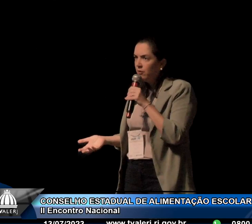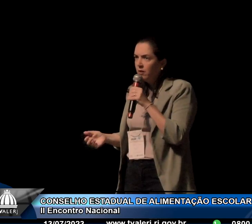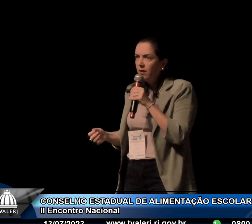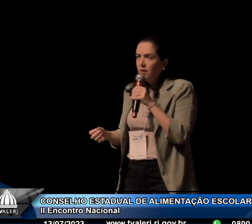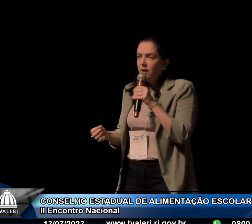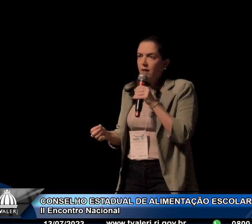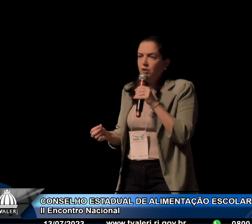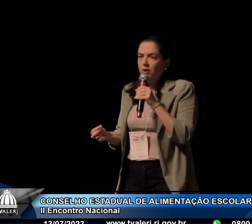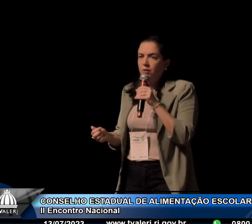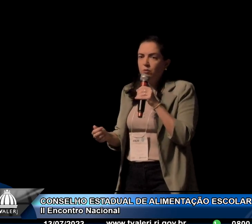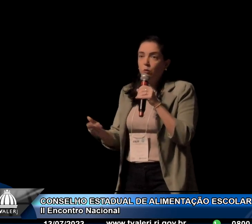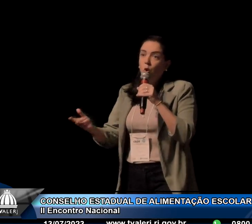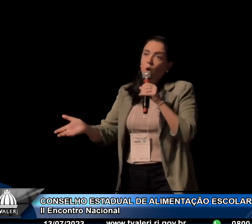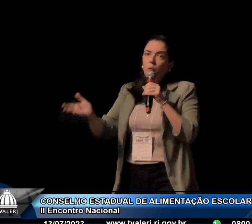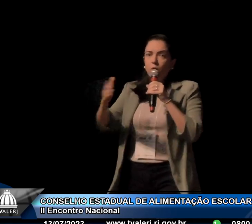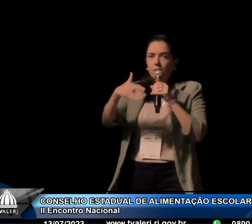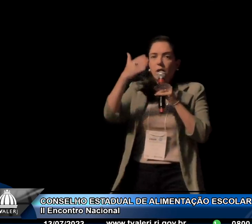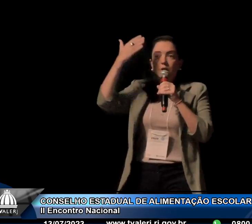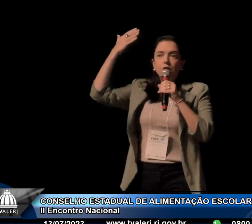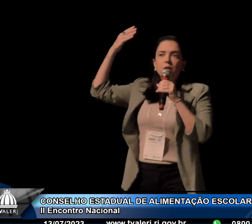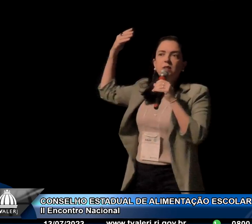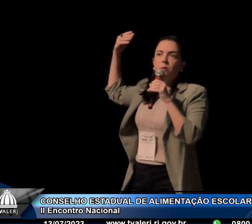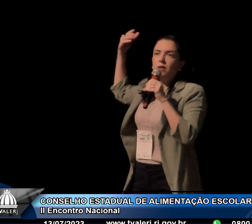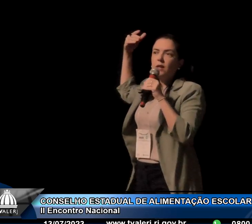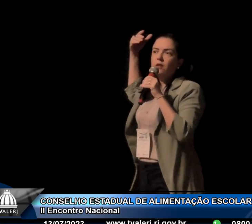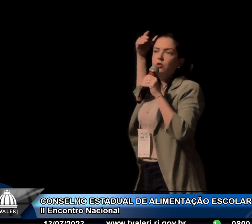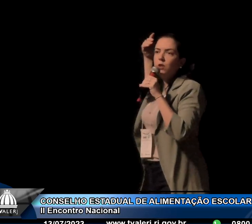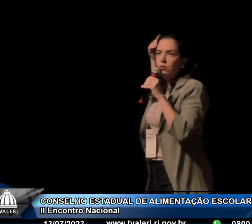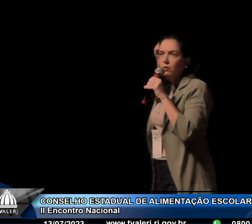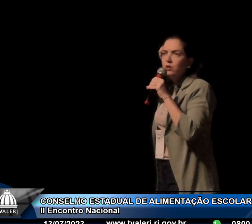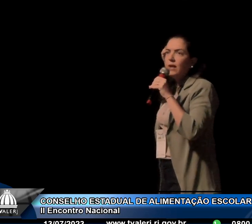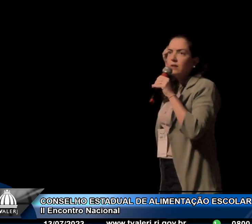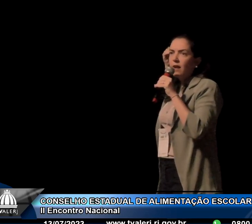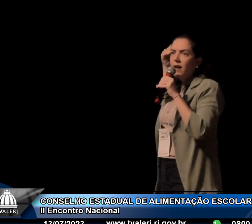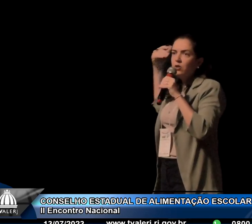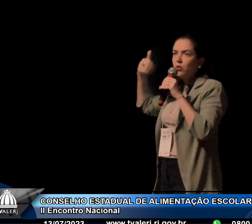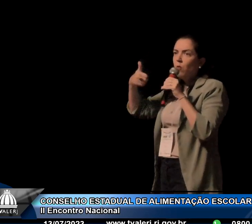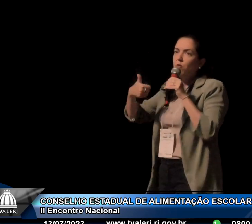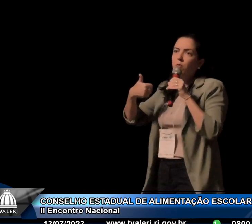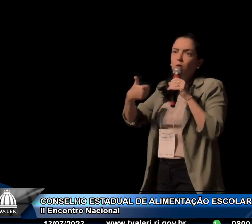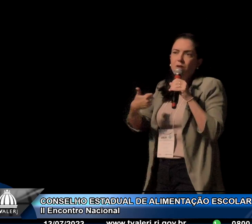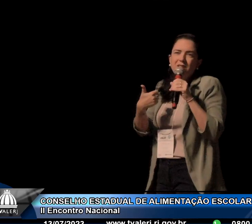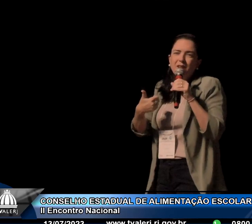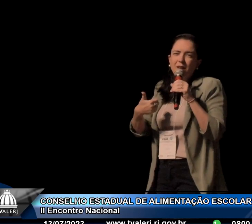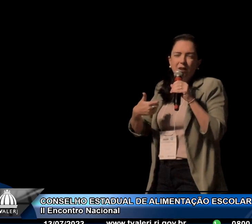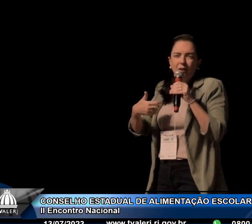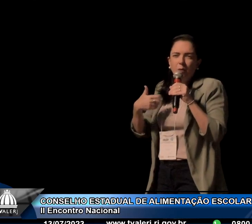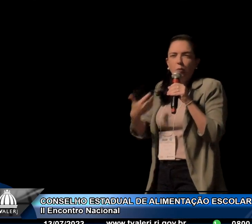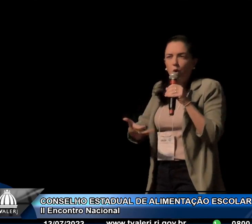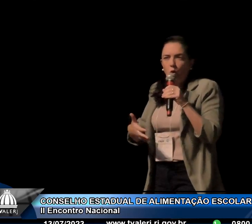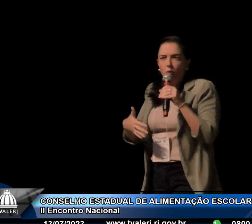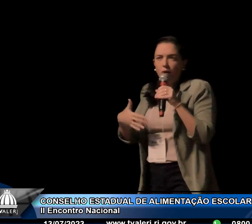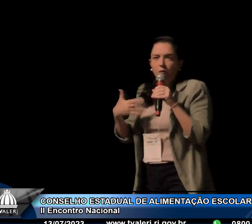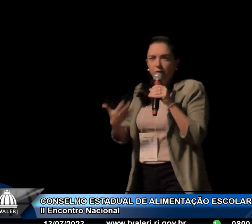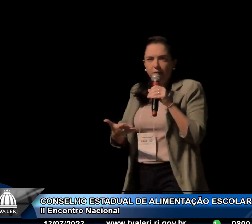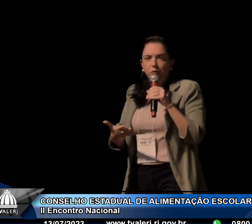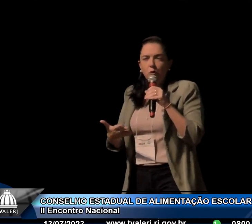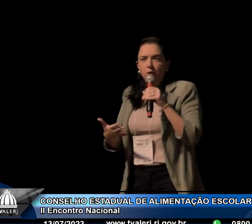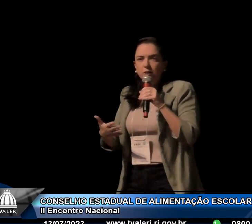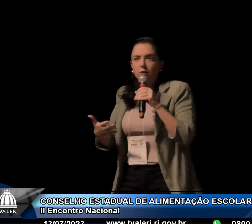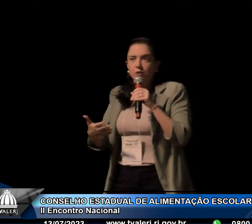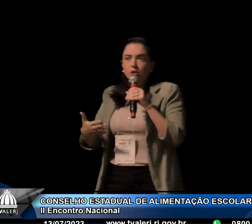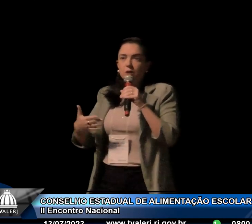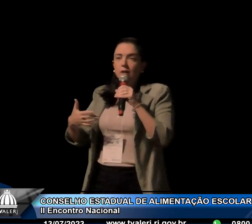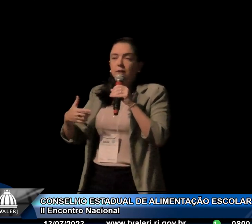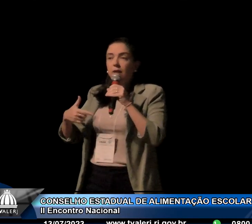ingênua deixando como a gente recebia aquelas doações lá atrás como uma coisa boa um